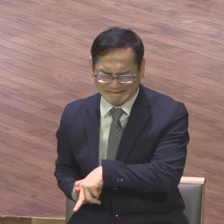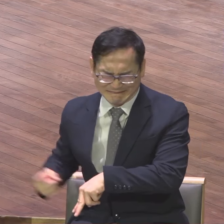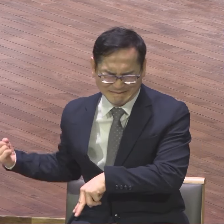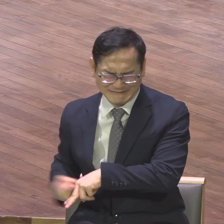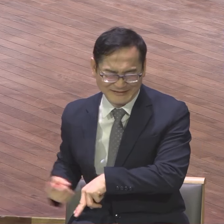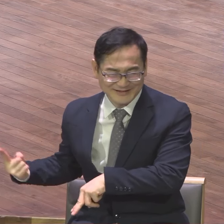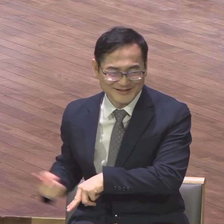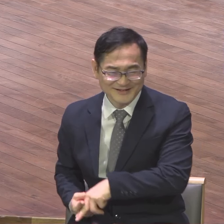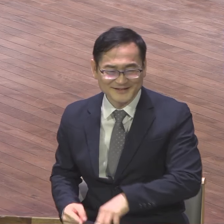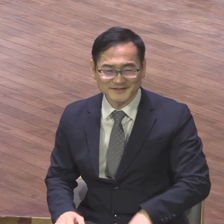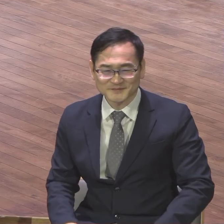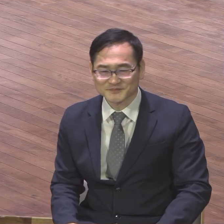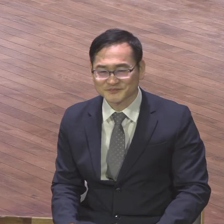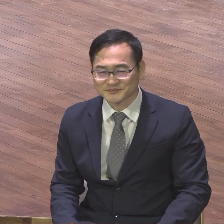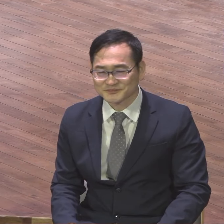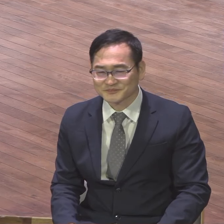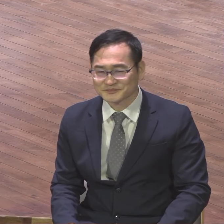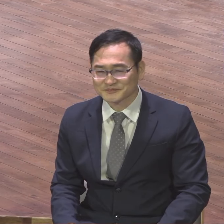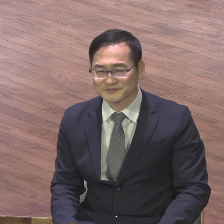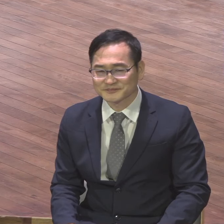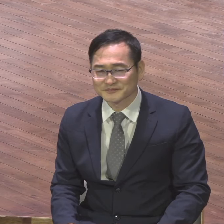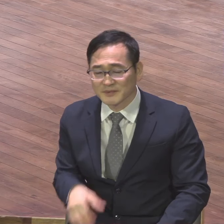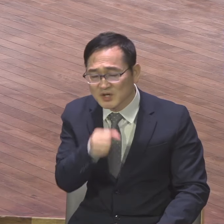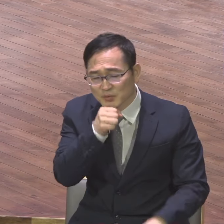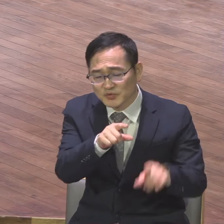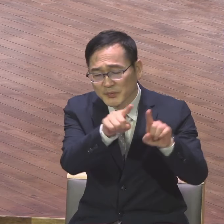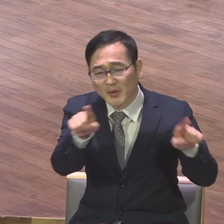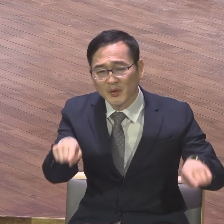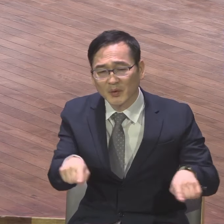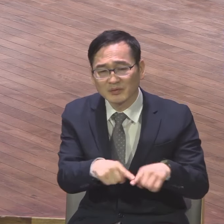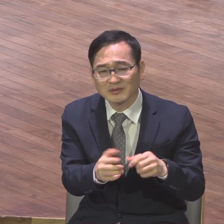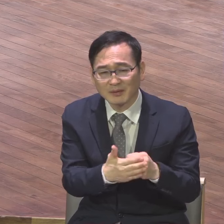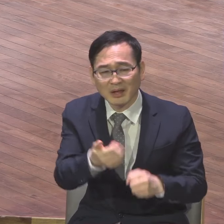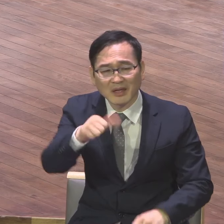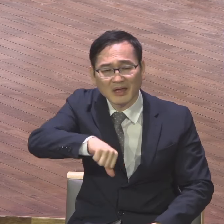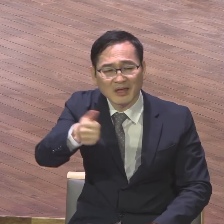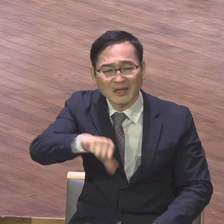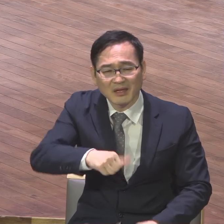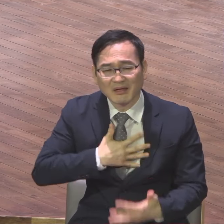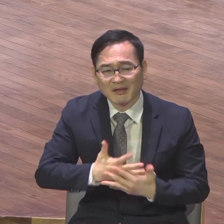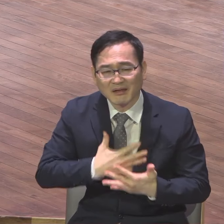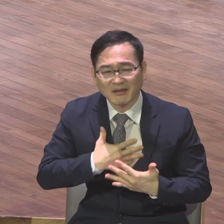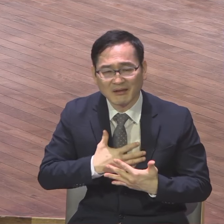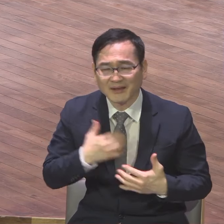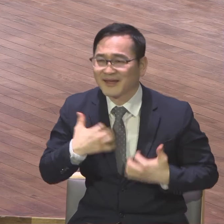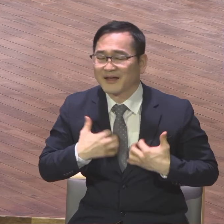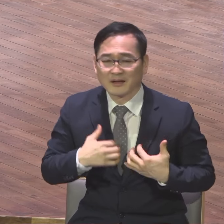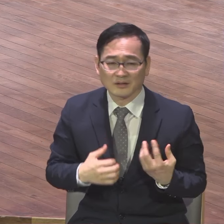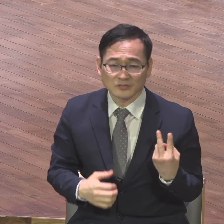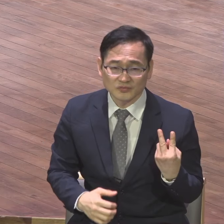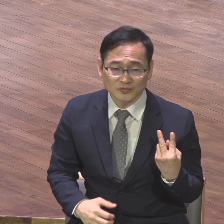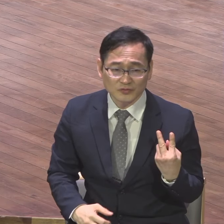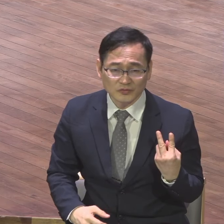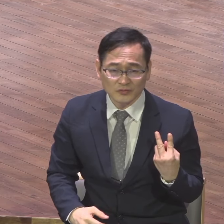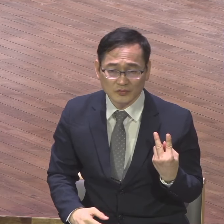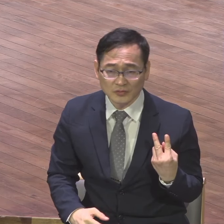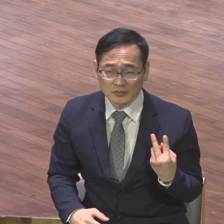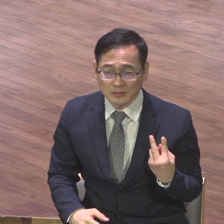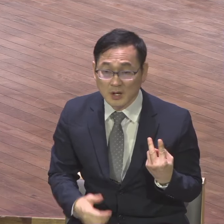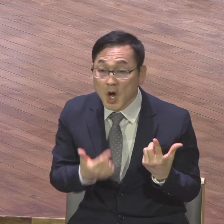아이들이 그렇잖아요. 근데 삶 속에서요, 예수 그리스도를